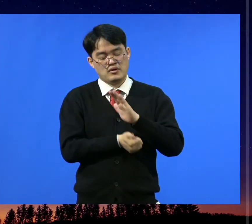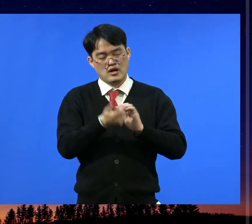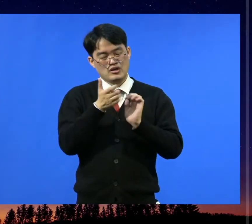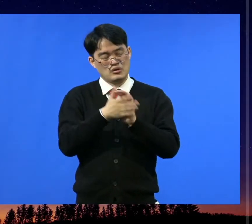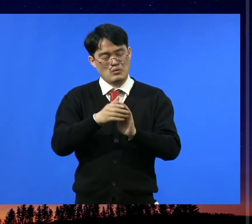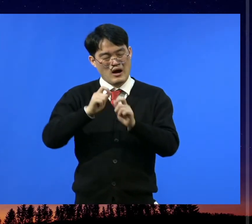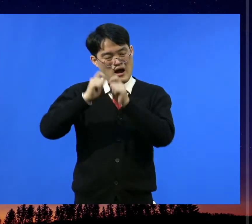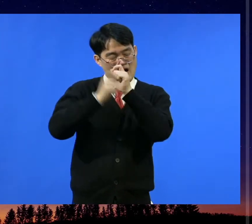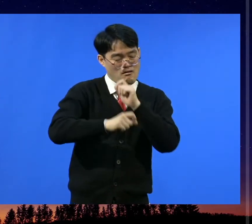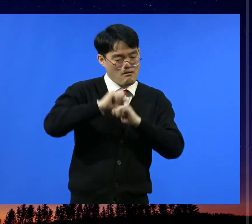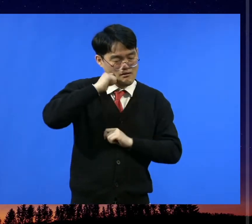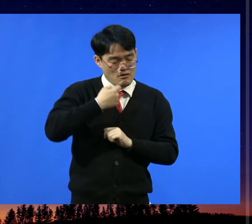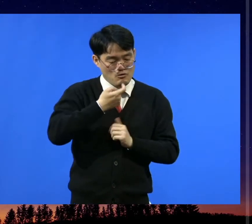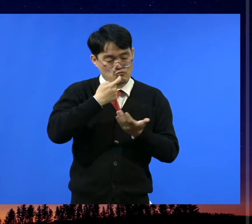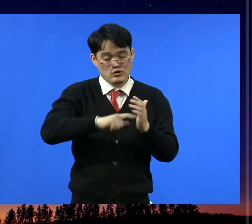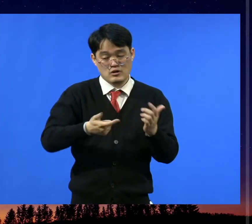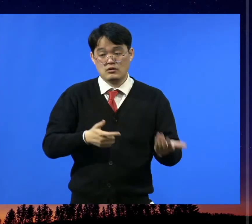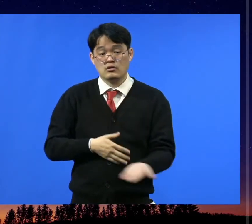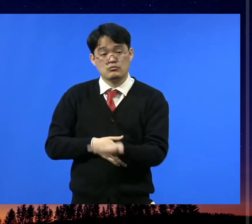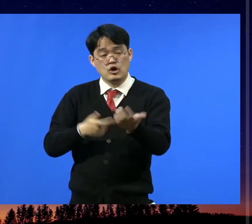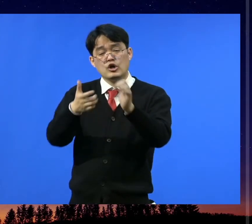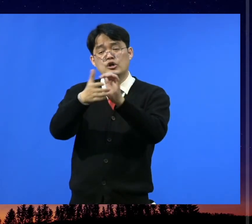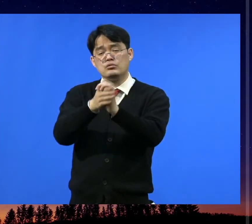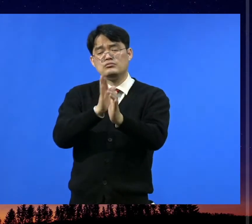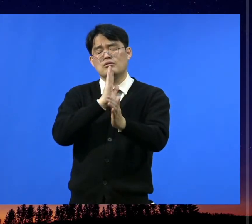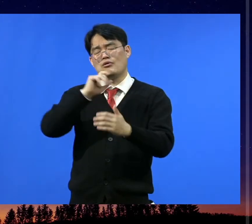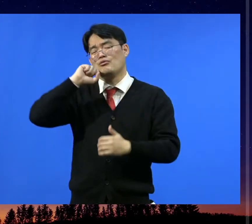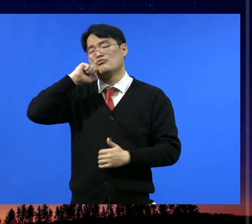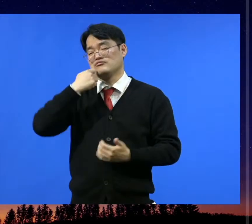어려워. 쉽지 않아. 여러분, 기도는 정말 어려운 거예요.